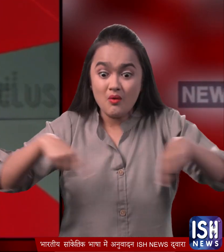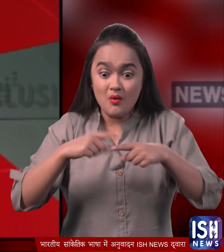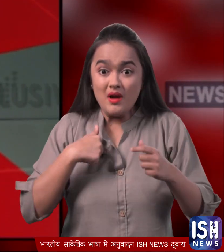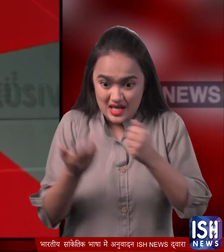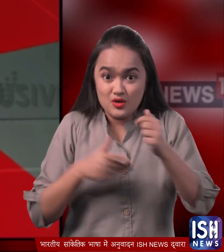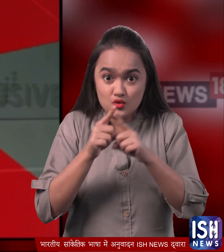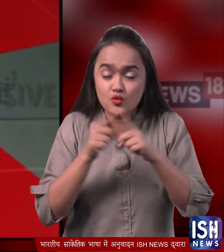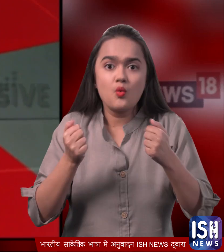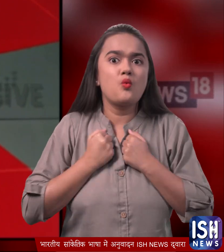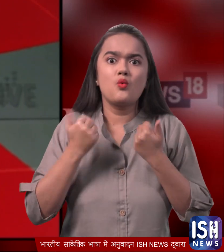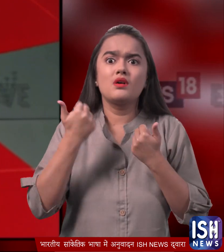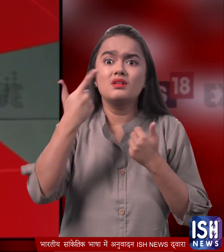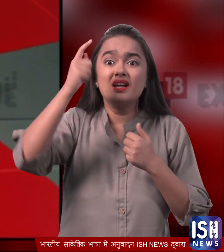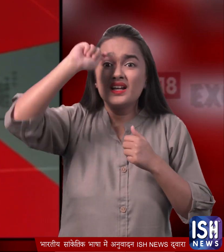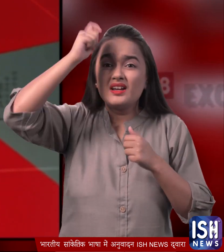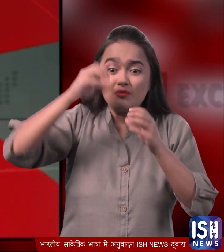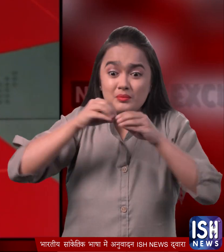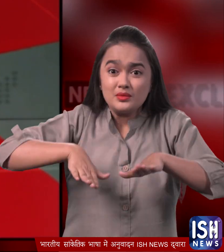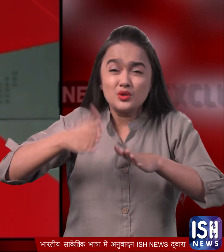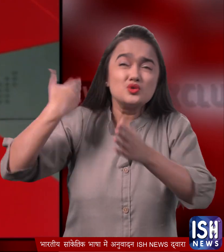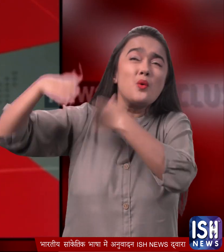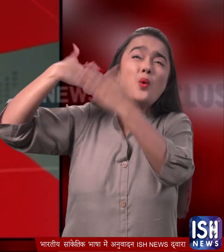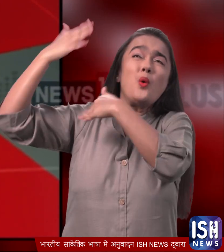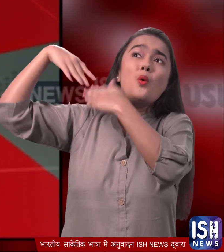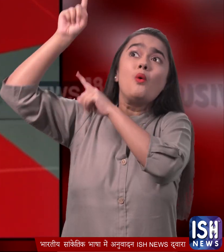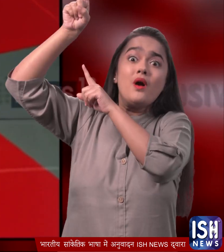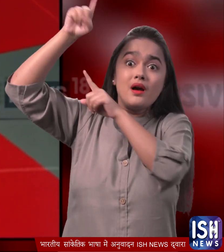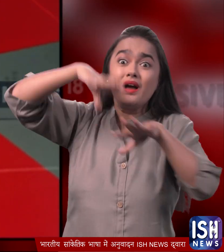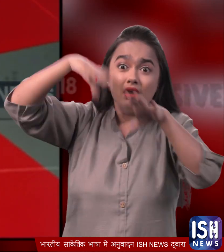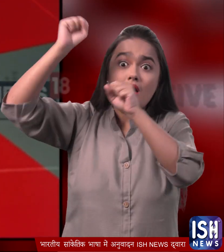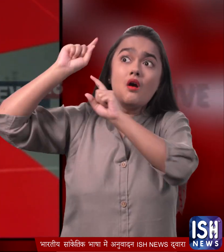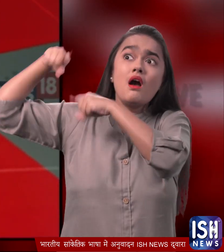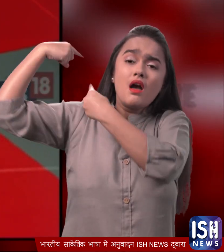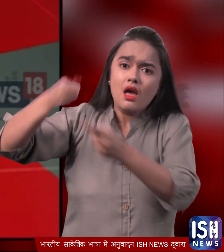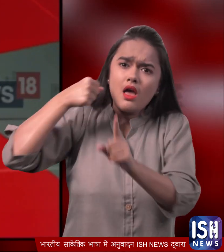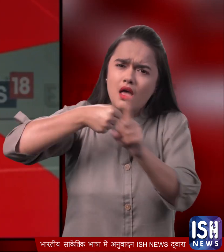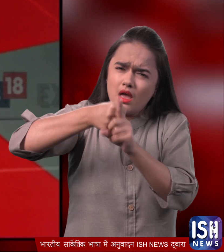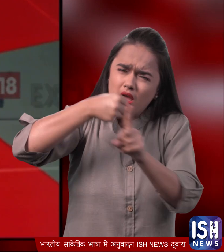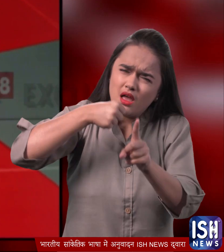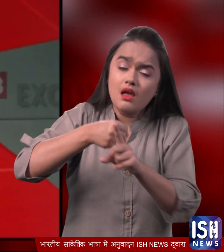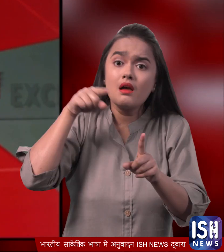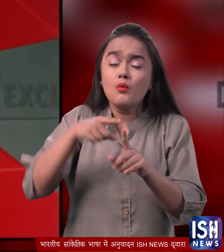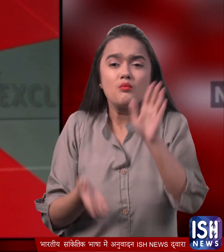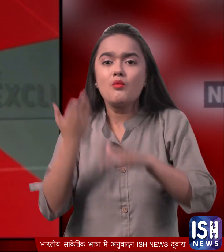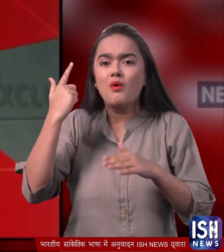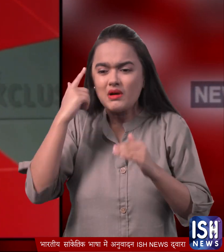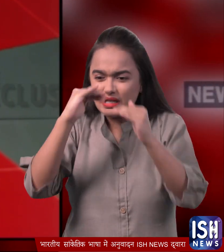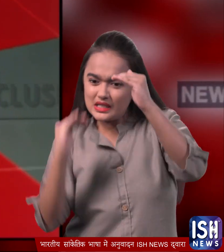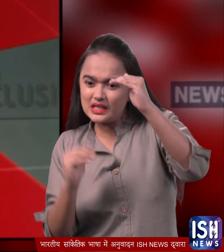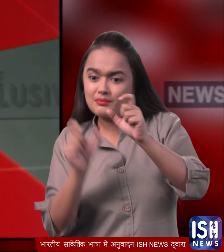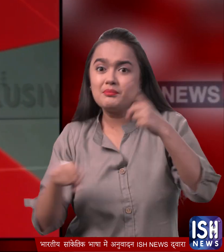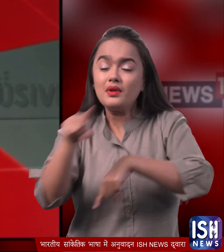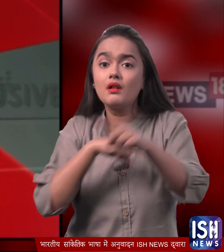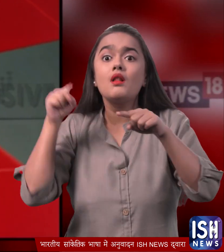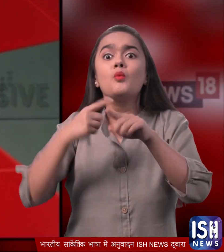जमीन नहीं है, वो अंग्रेजों के जमाने से जमीन पर मालिकाना हक पाने की लड़ाई लड़ रहे हैं, जिनमें ज्यादातर दलित समुदाय के। और उन्हीं